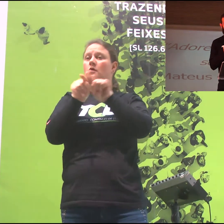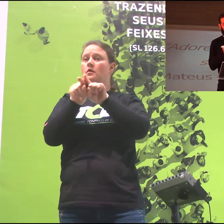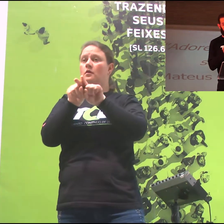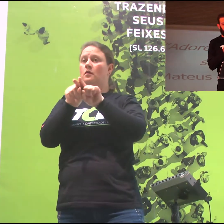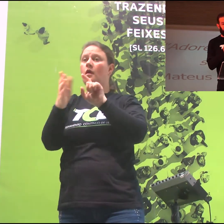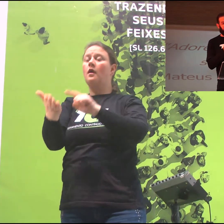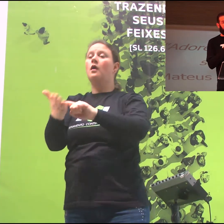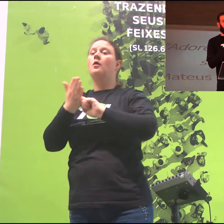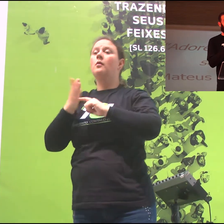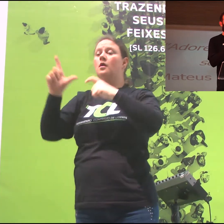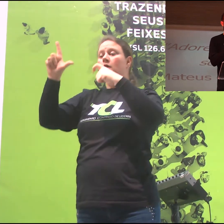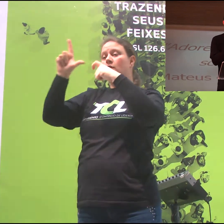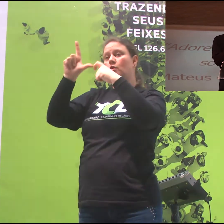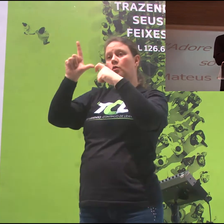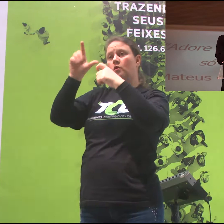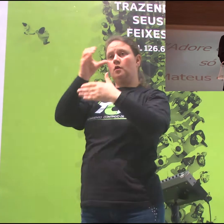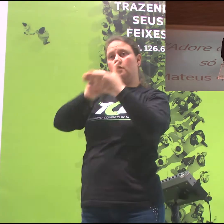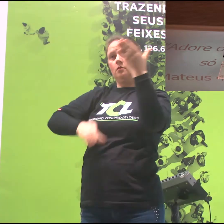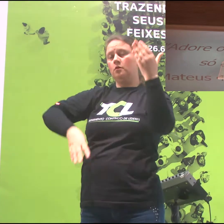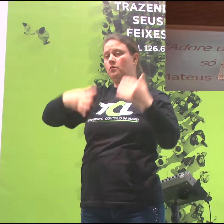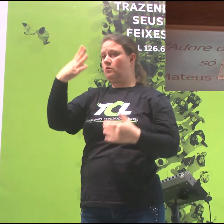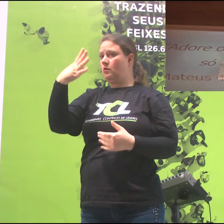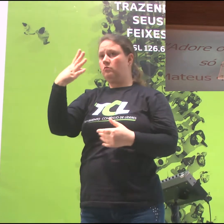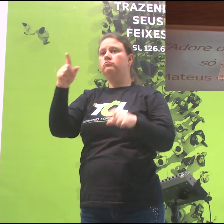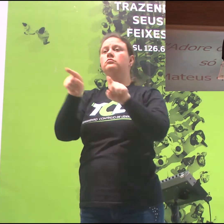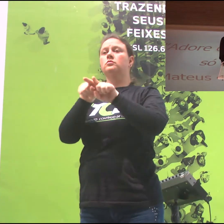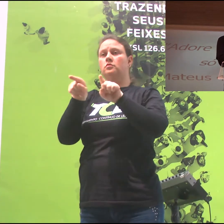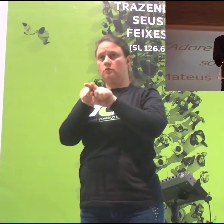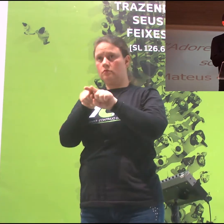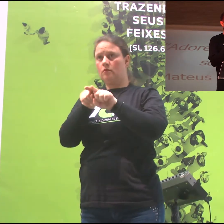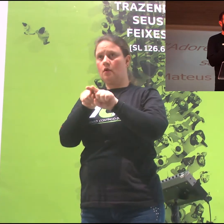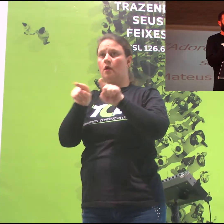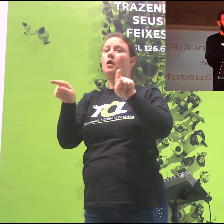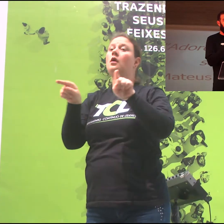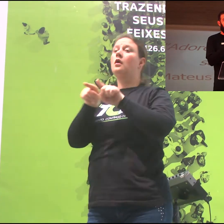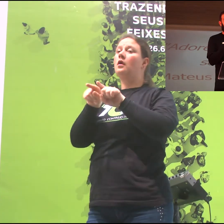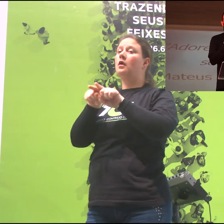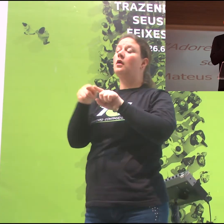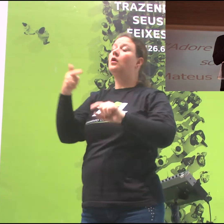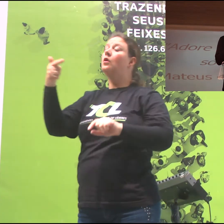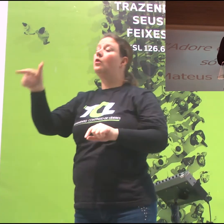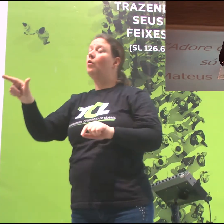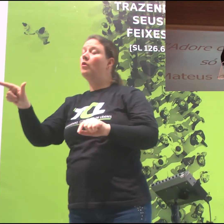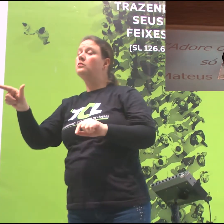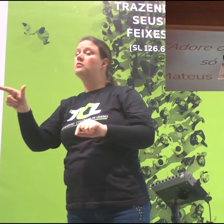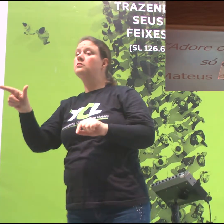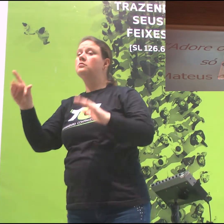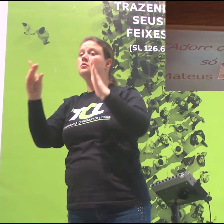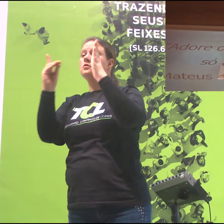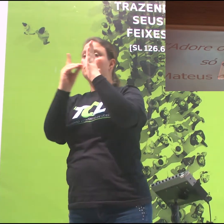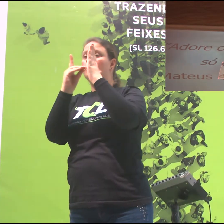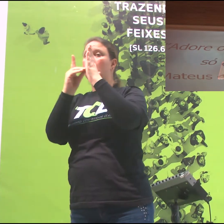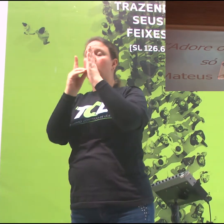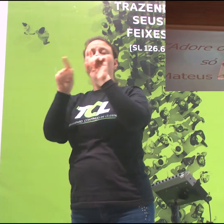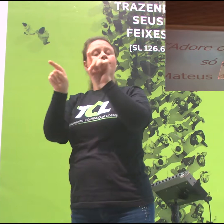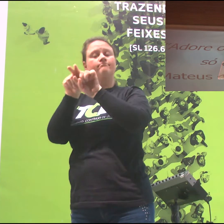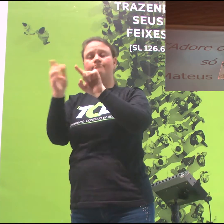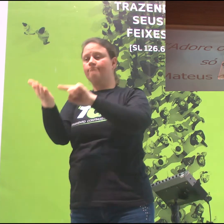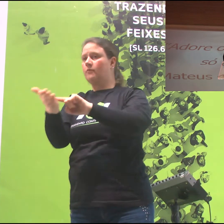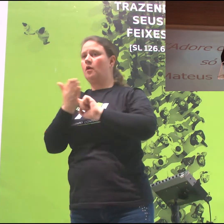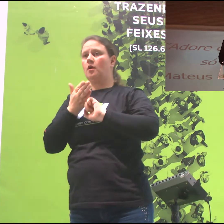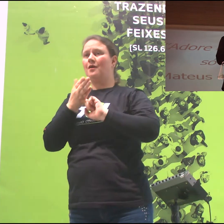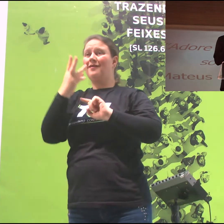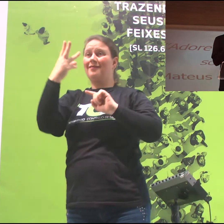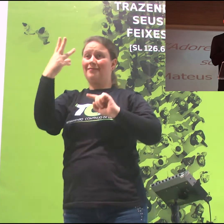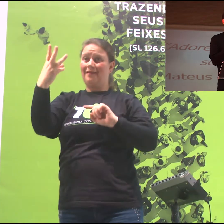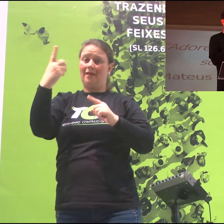está citando Deuteronômio 6, 13. Então, são 3 referências para o mesmo texto. Desconfio que é